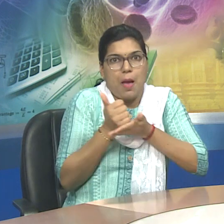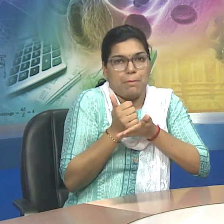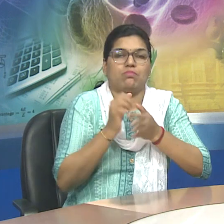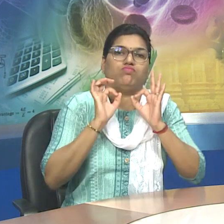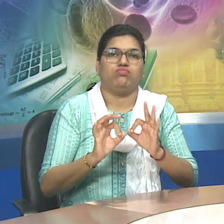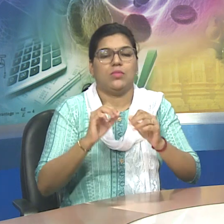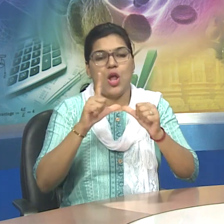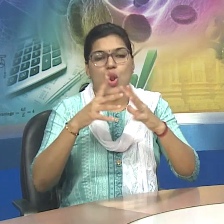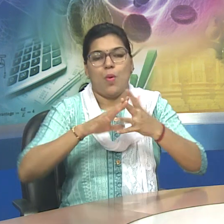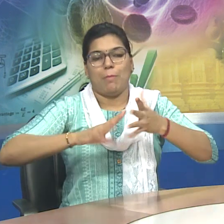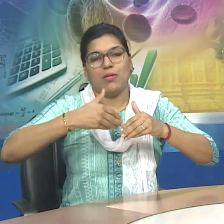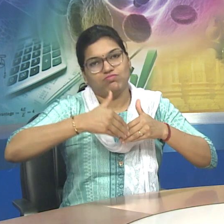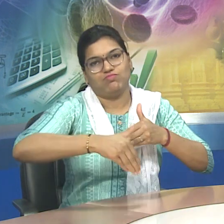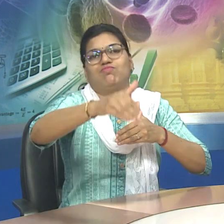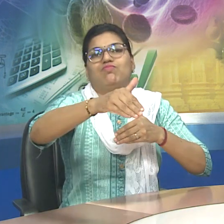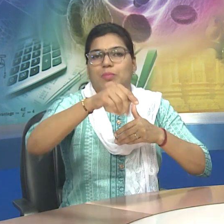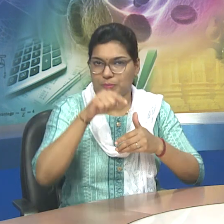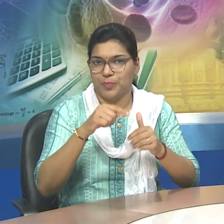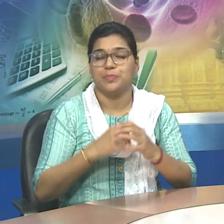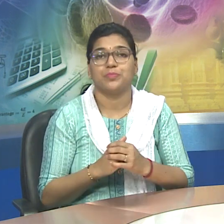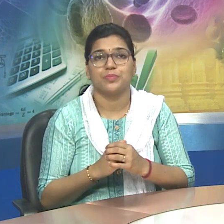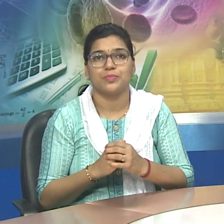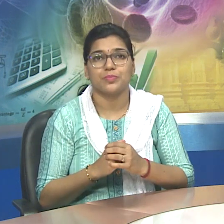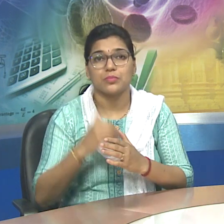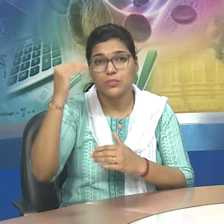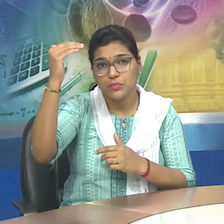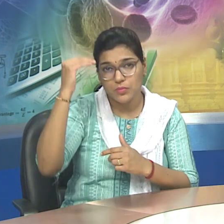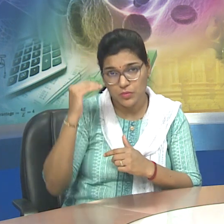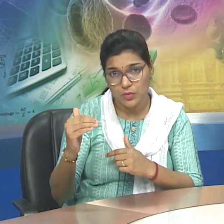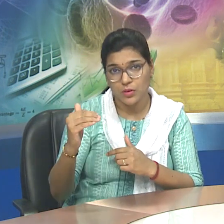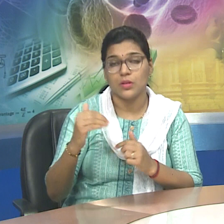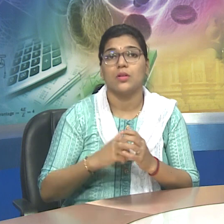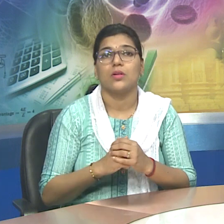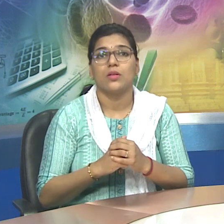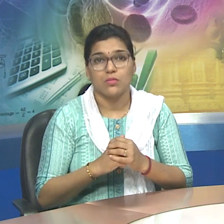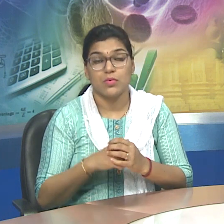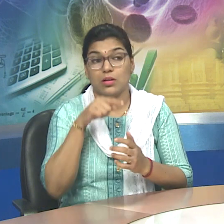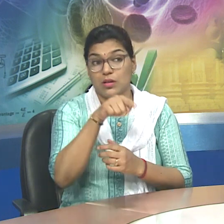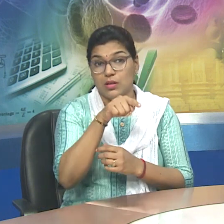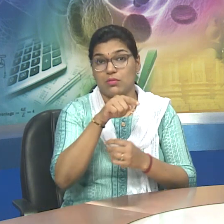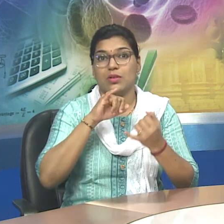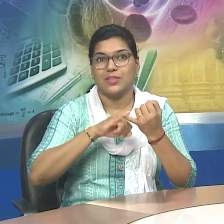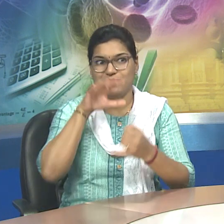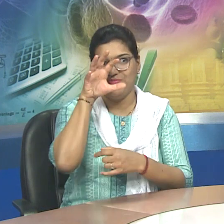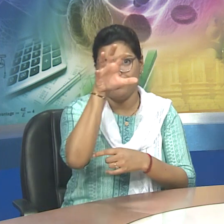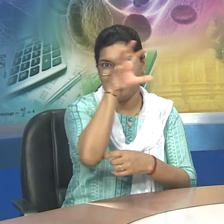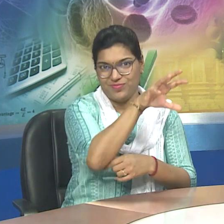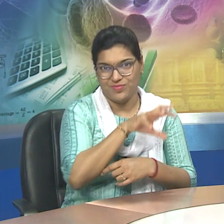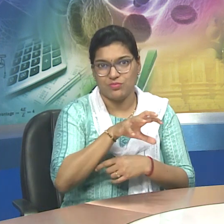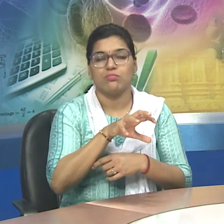से कानून का निर्माण होता है और फिर उन्हें लागू किया जाता है। उसके बाद जो नीचे स्टेटमेंट लिखी है, स्क्रीन पर आप देख